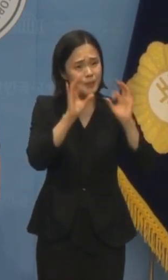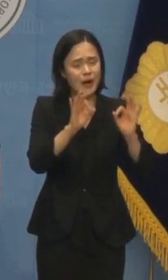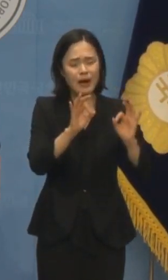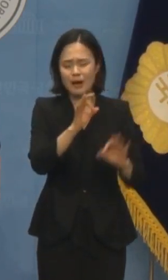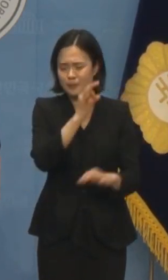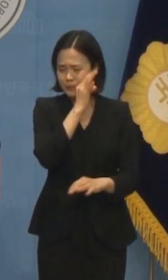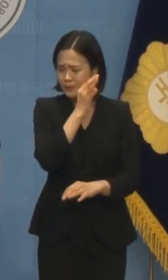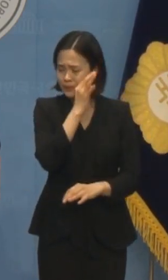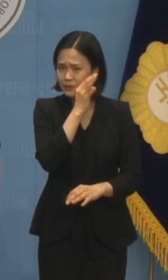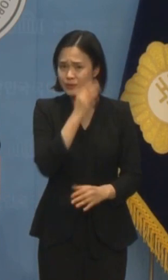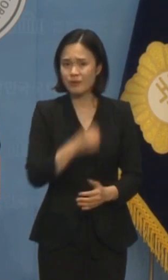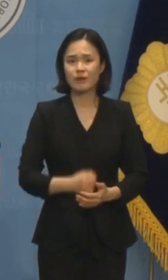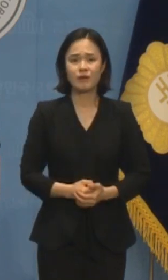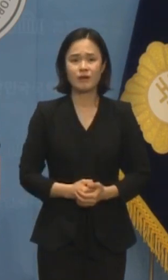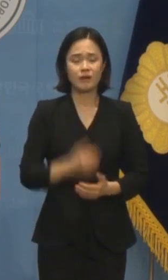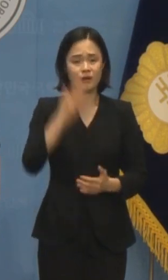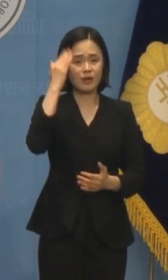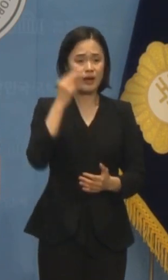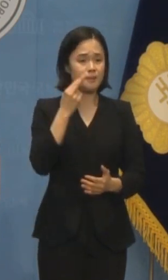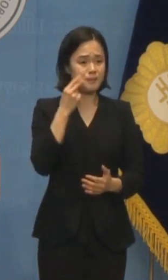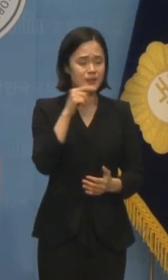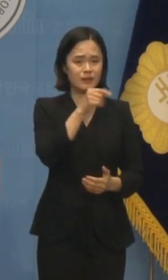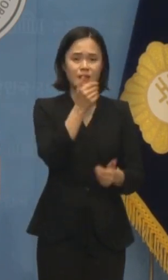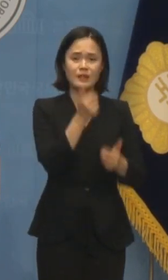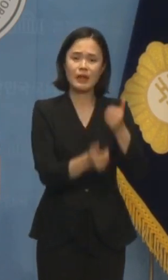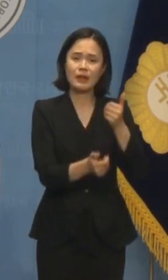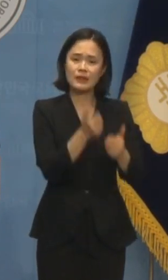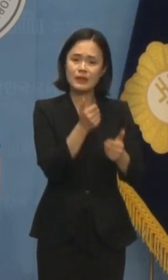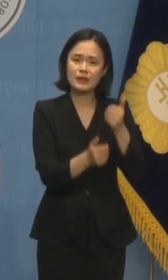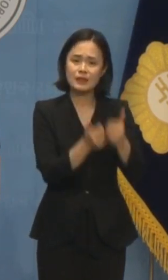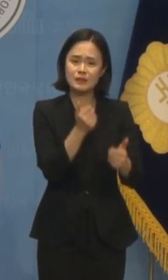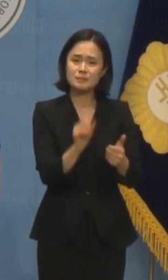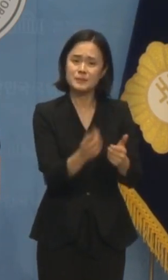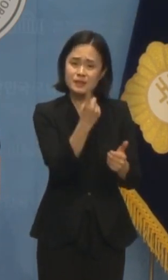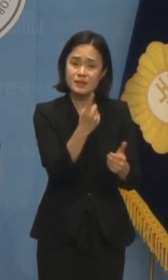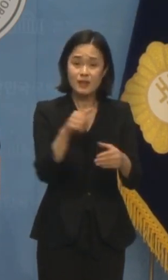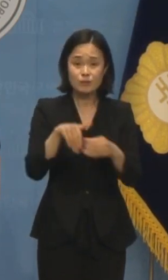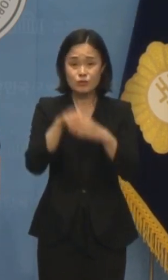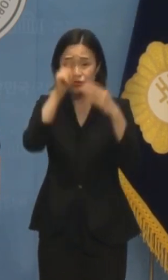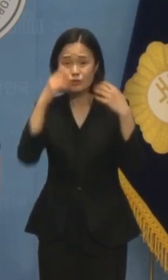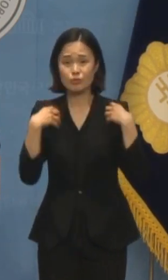한미동맹을 흔들고 국격을 낮추는 건 이전 정부가 아닌 윤석열 정부입니다.